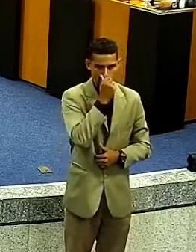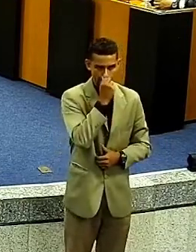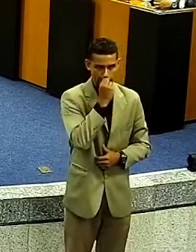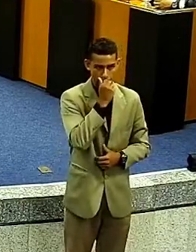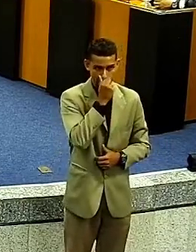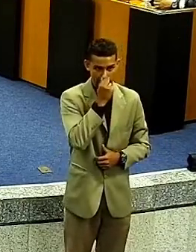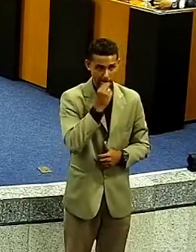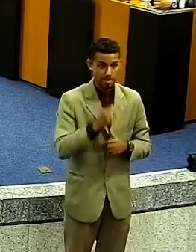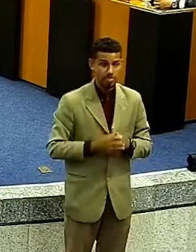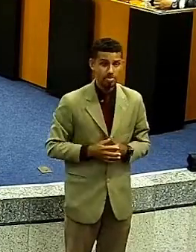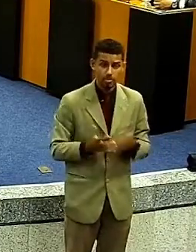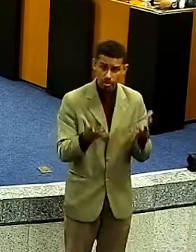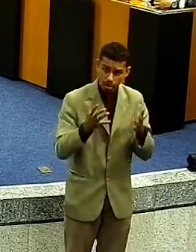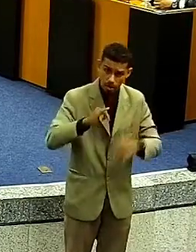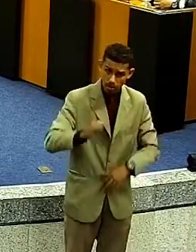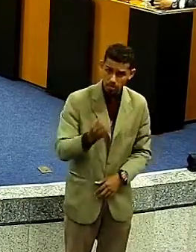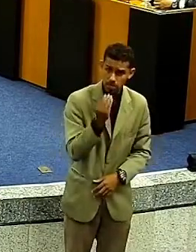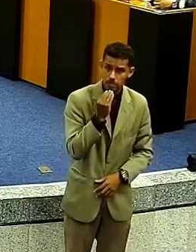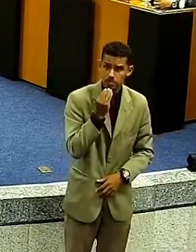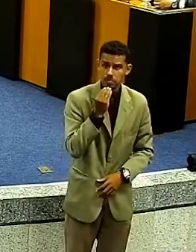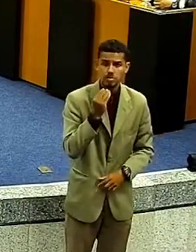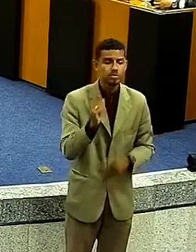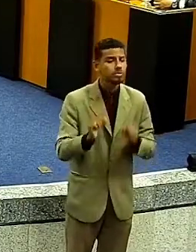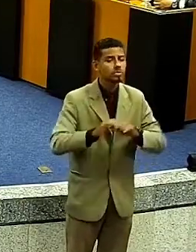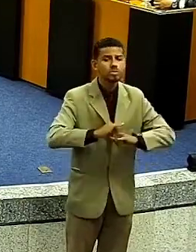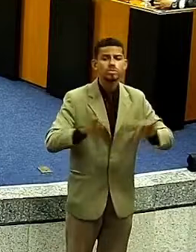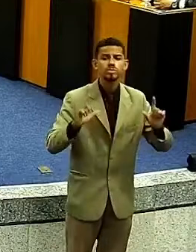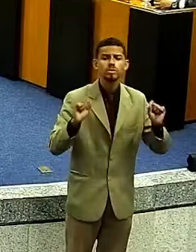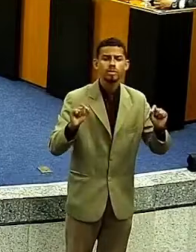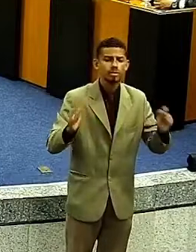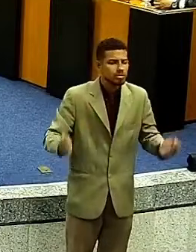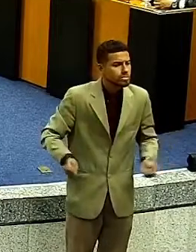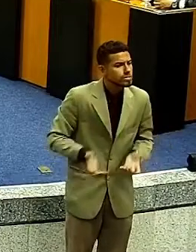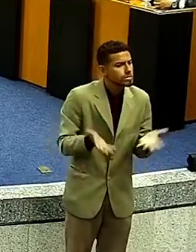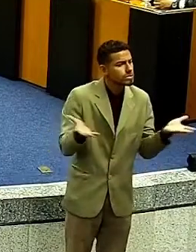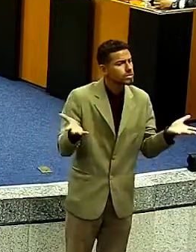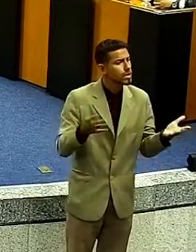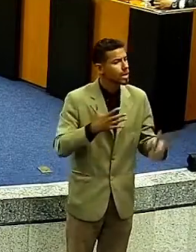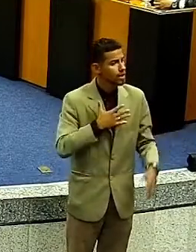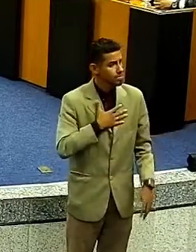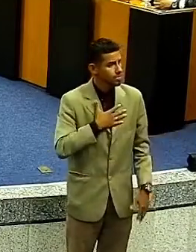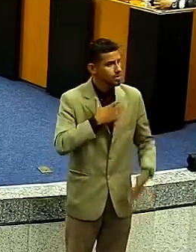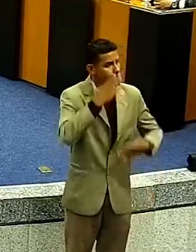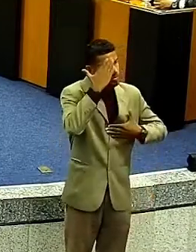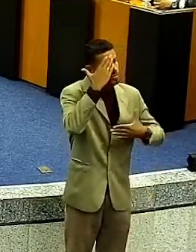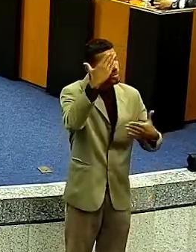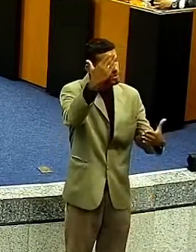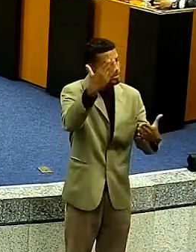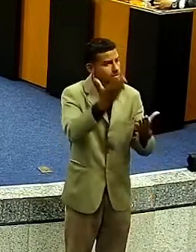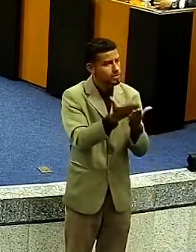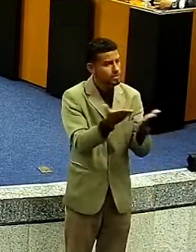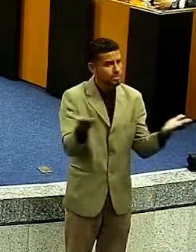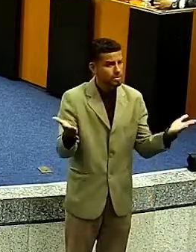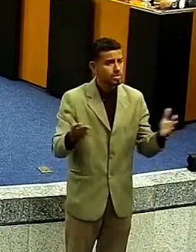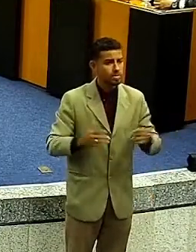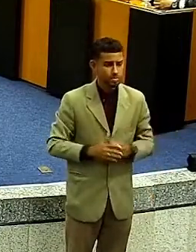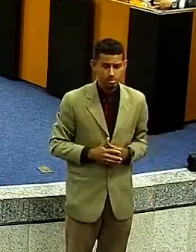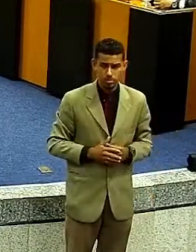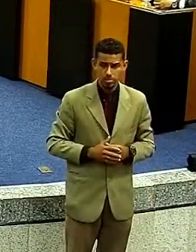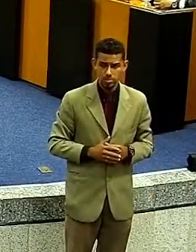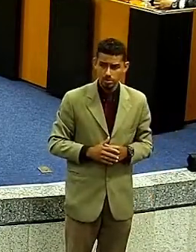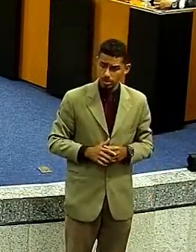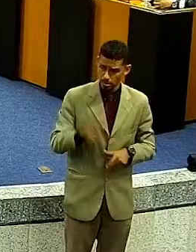eu quero portanto aproveitar essa oportunidade apenas para externar mais uma vez a mim o meu agradecimento ao corpo de